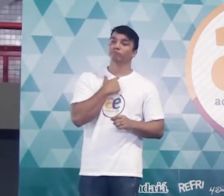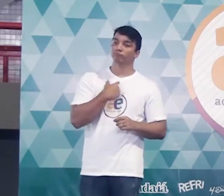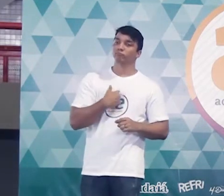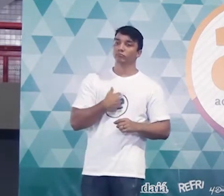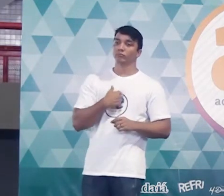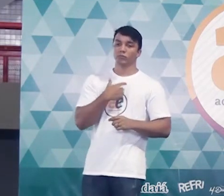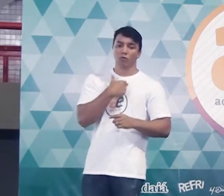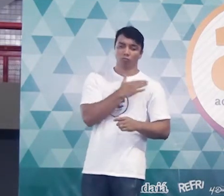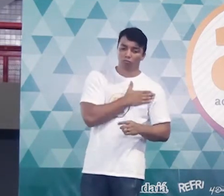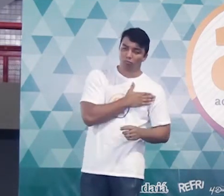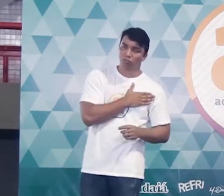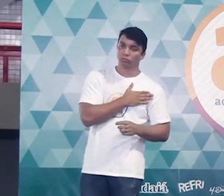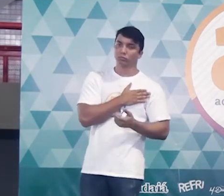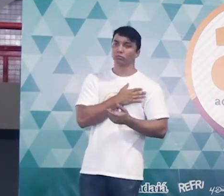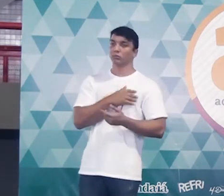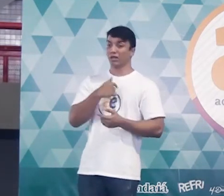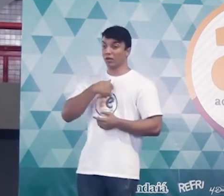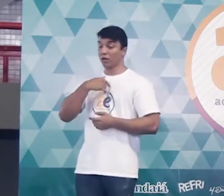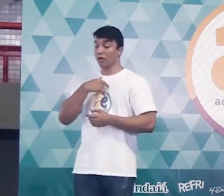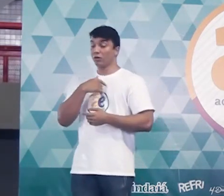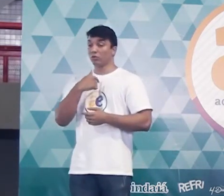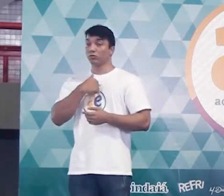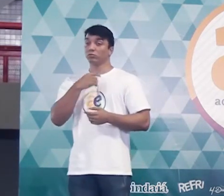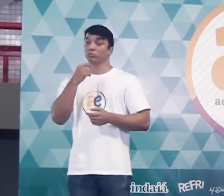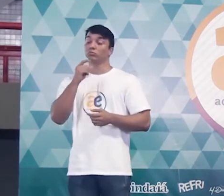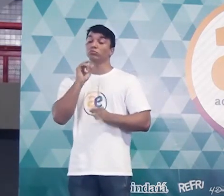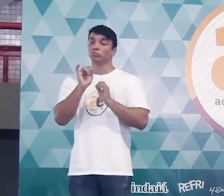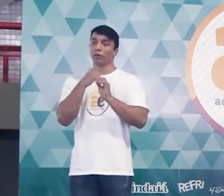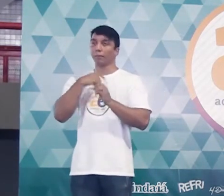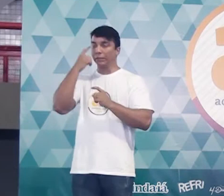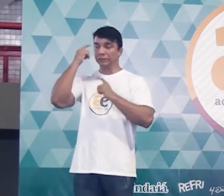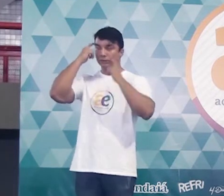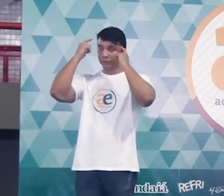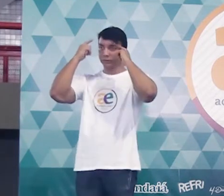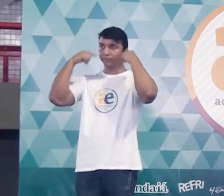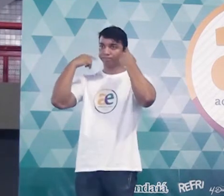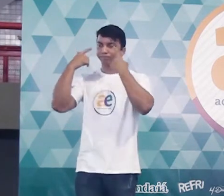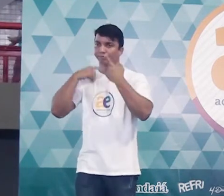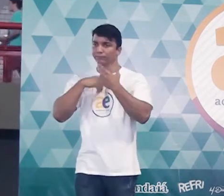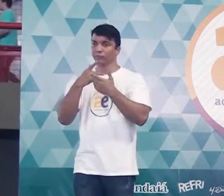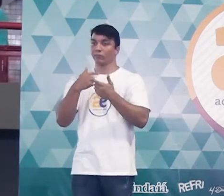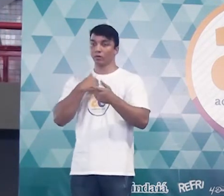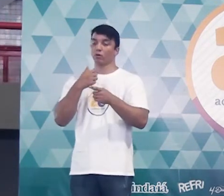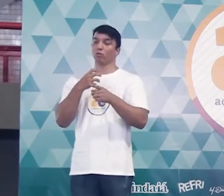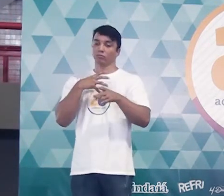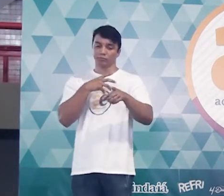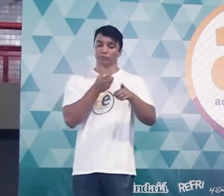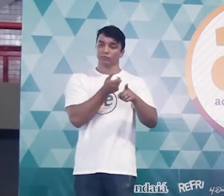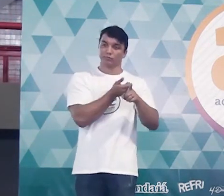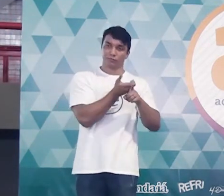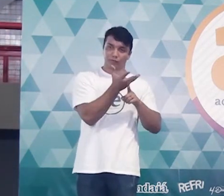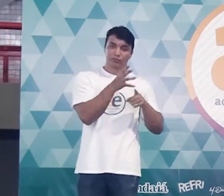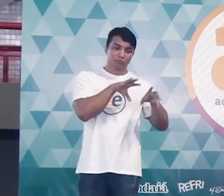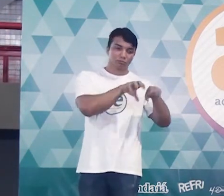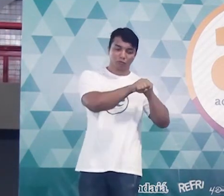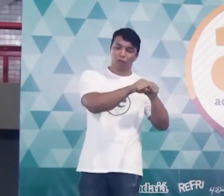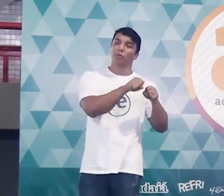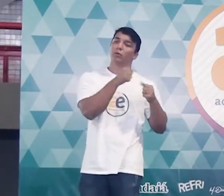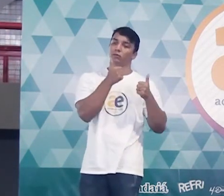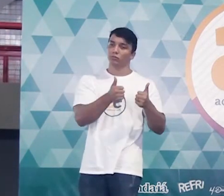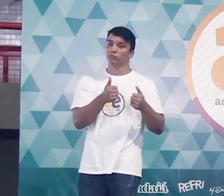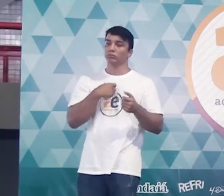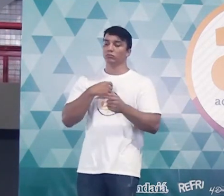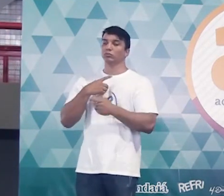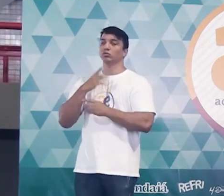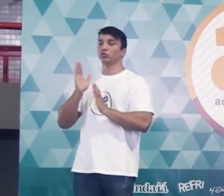gosta. Eu, por exemplo, eu sou muito perturbado. Eu sou formado em Física pela UES, sou formado